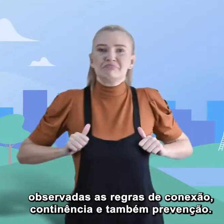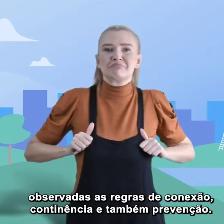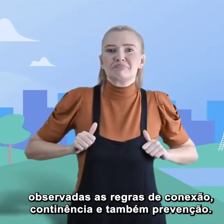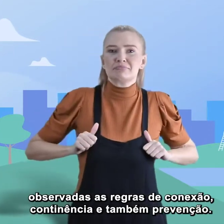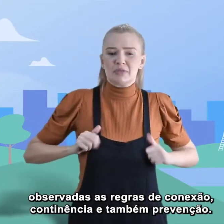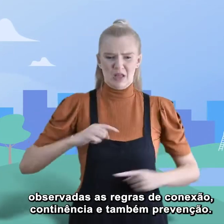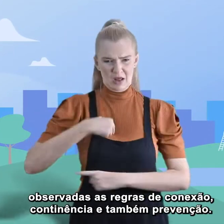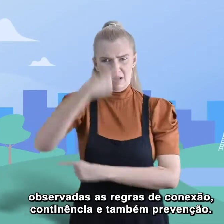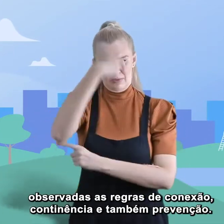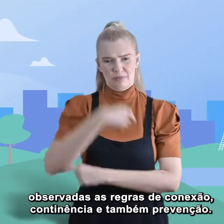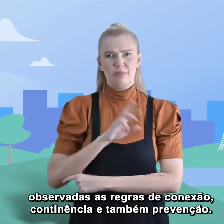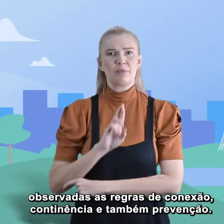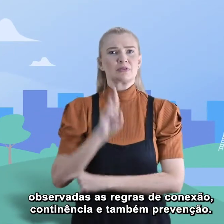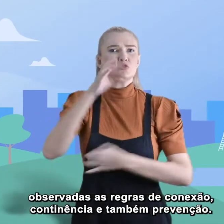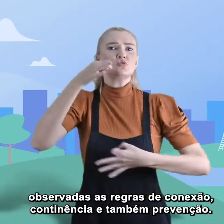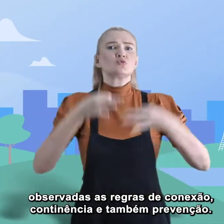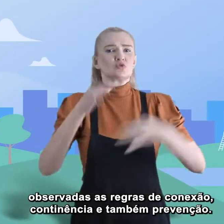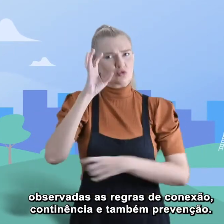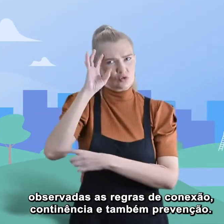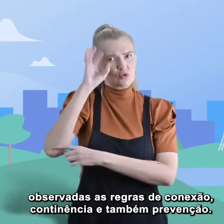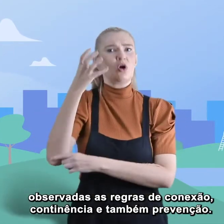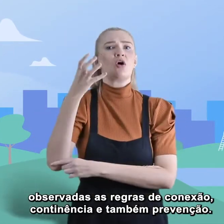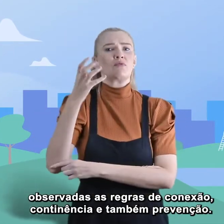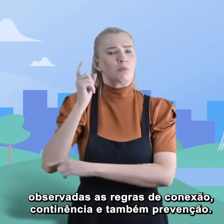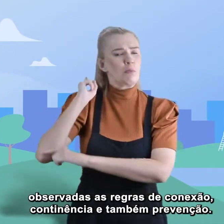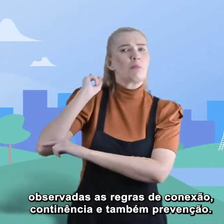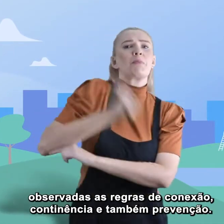continência e também prevenção.